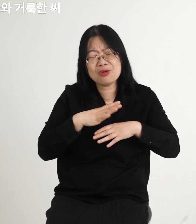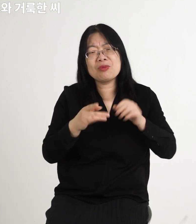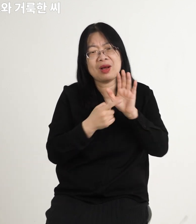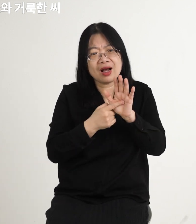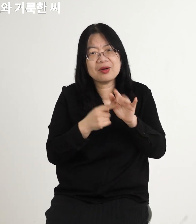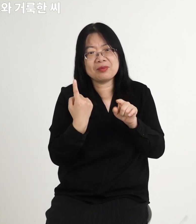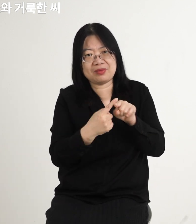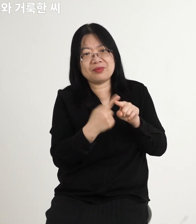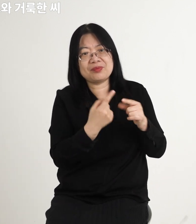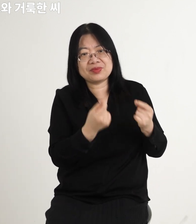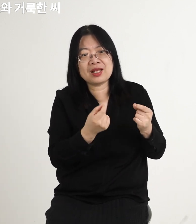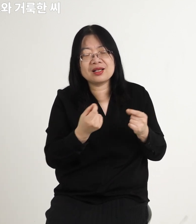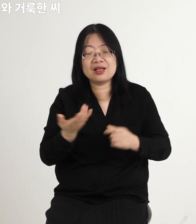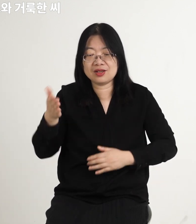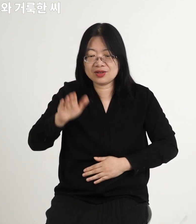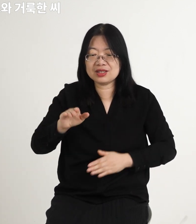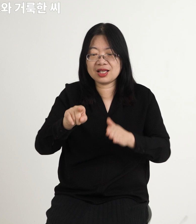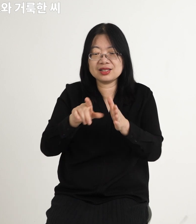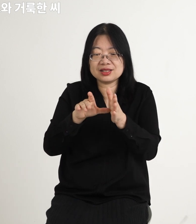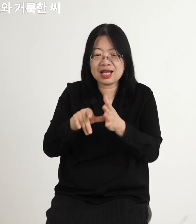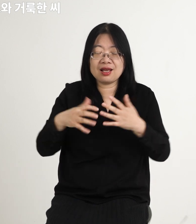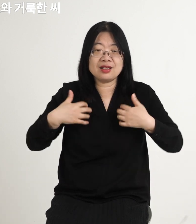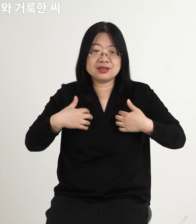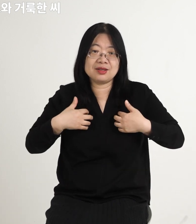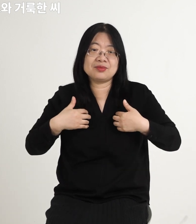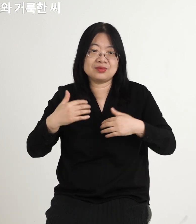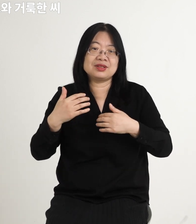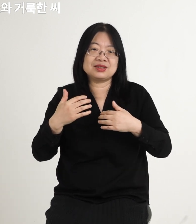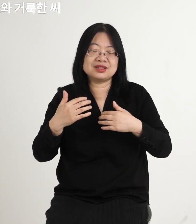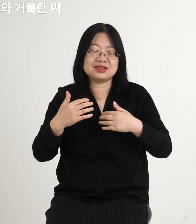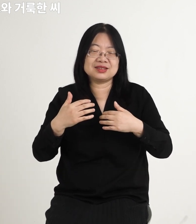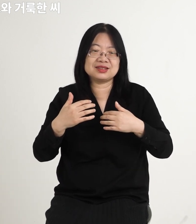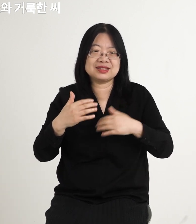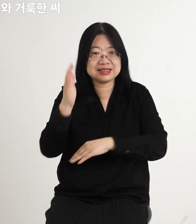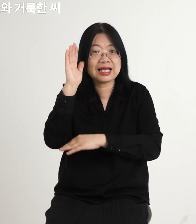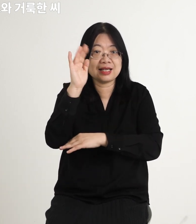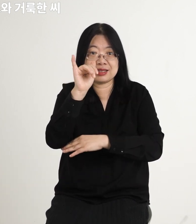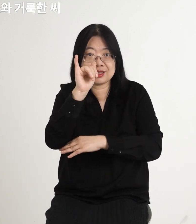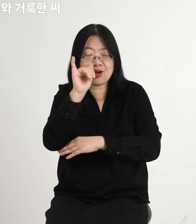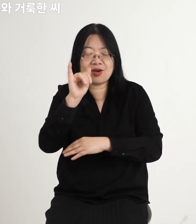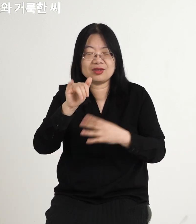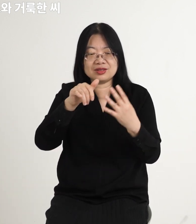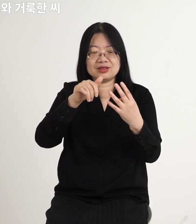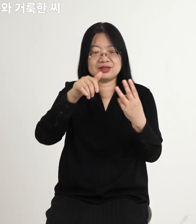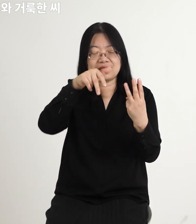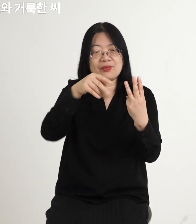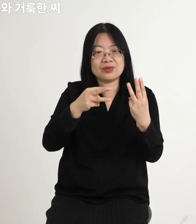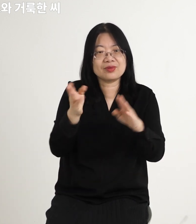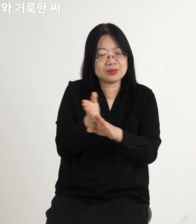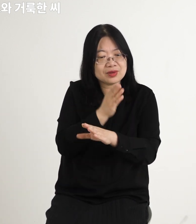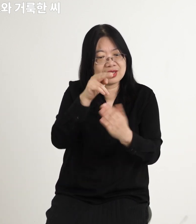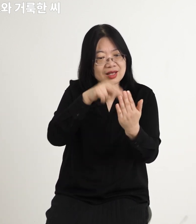이때 재미있는 일이 벌어집니다. 4절. 3절부터 읽겠습니다.